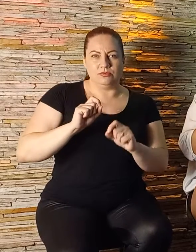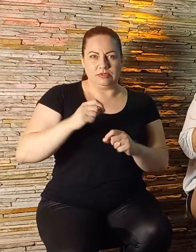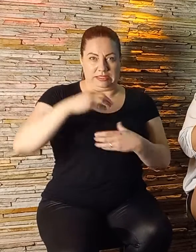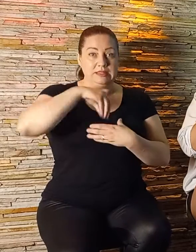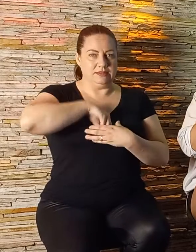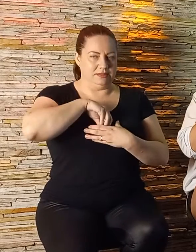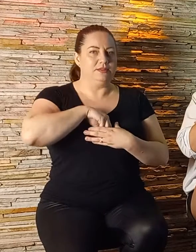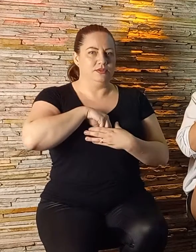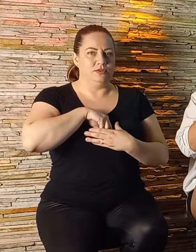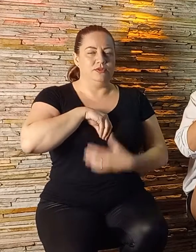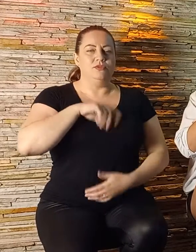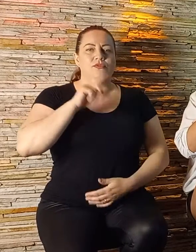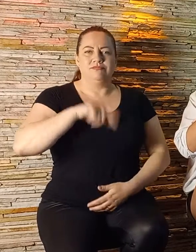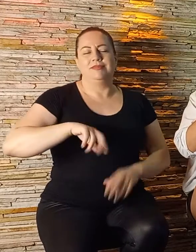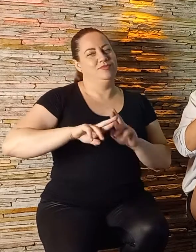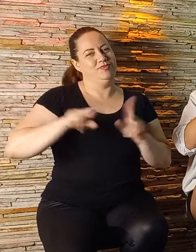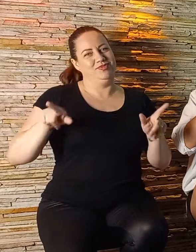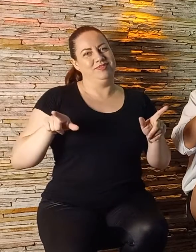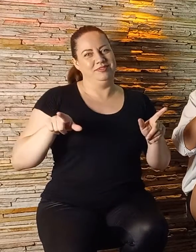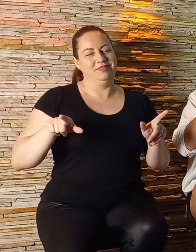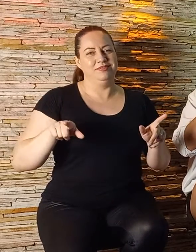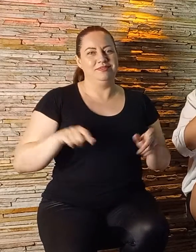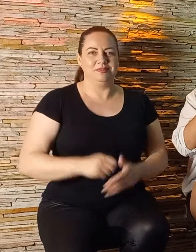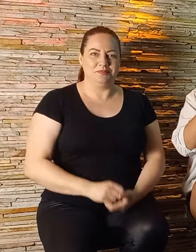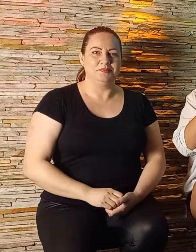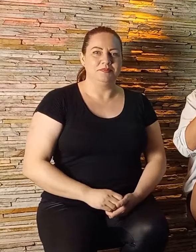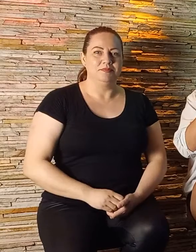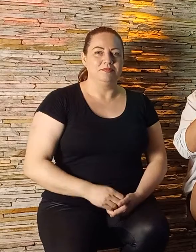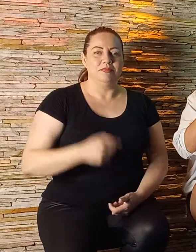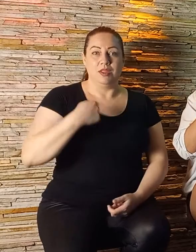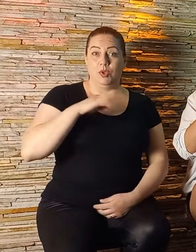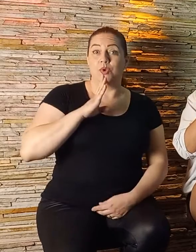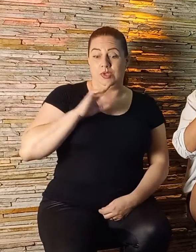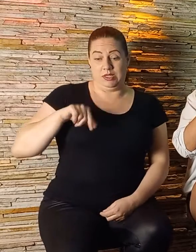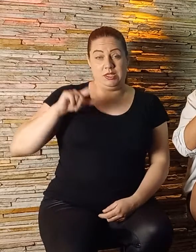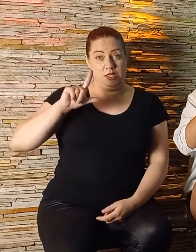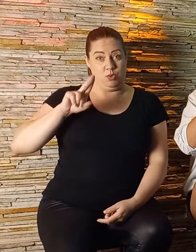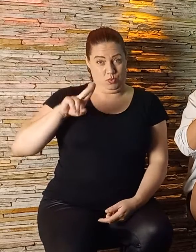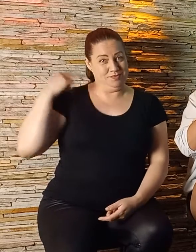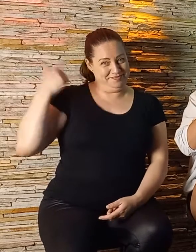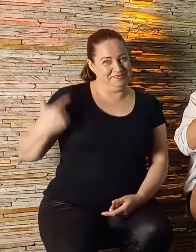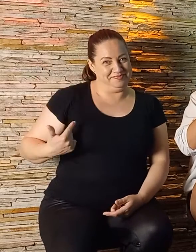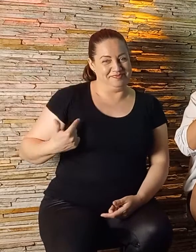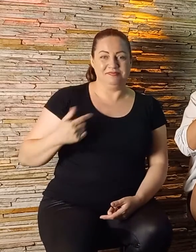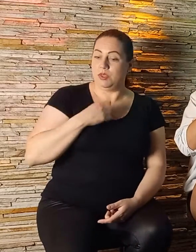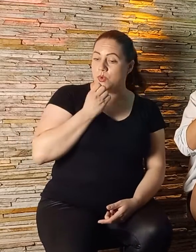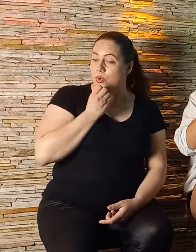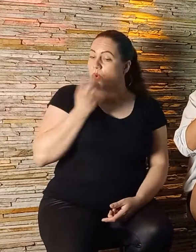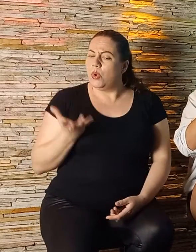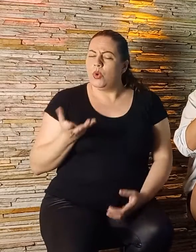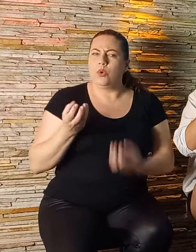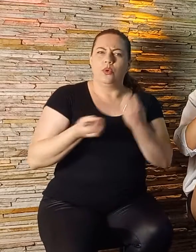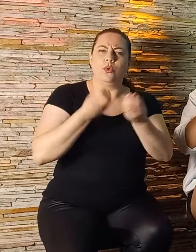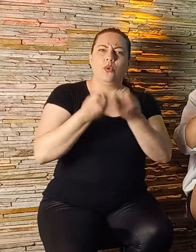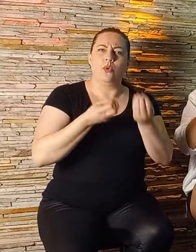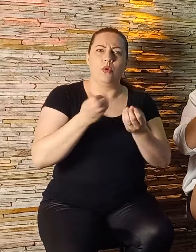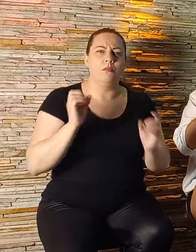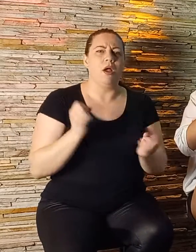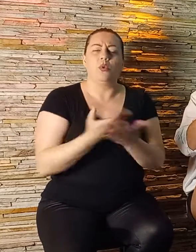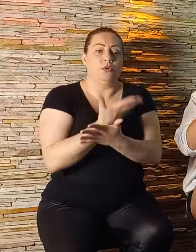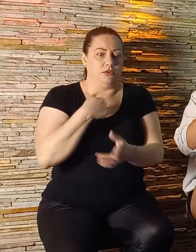dentro da gente né fazem toda a diferença e eu quando conhecer a luta ainda eu contei para ela como tinha acontecido